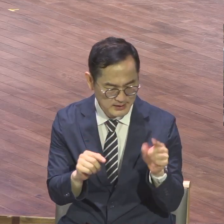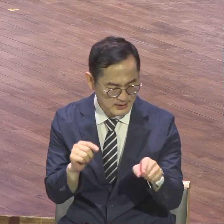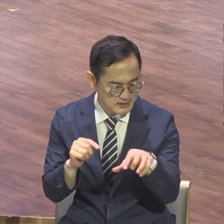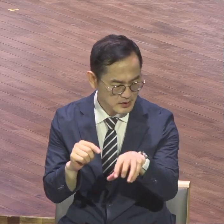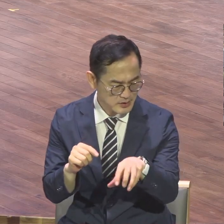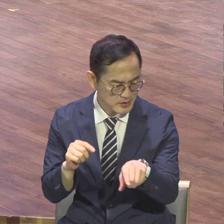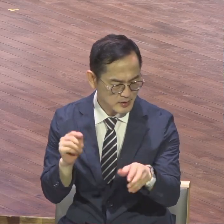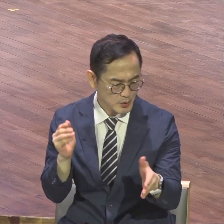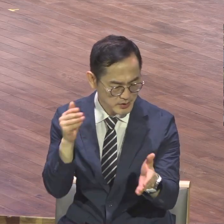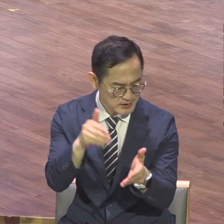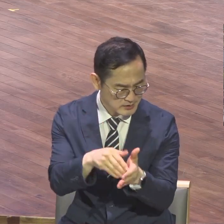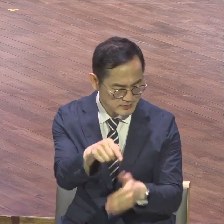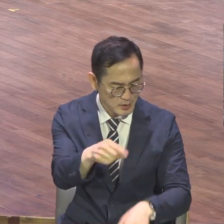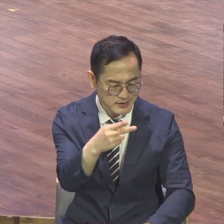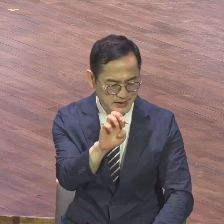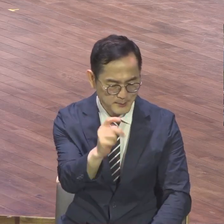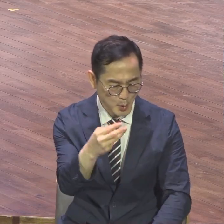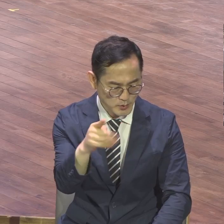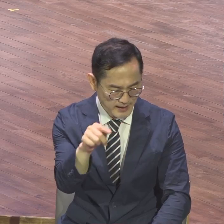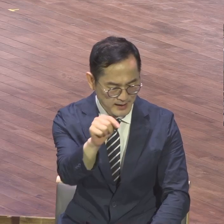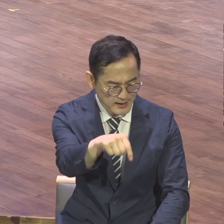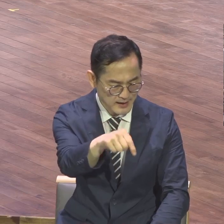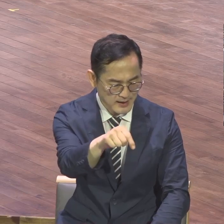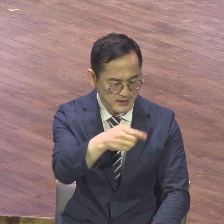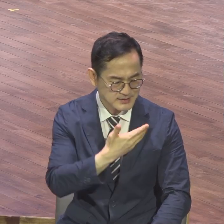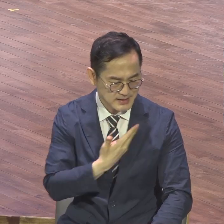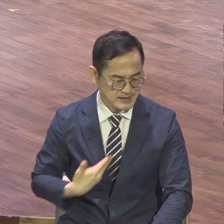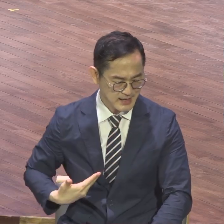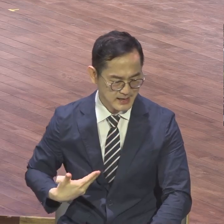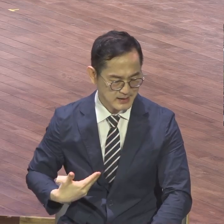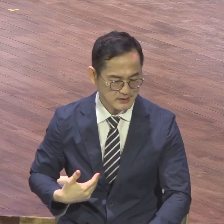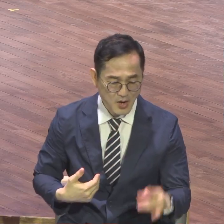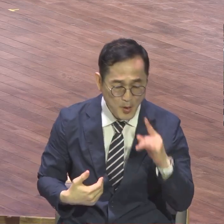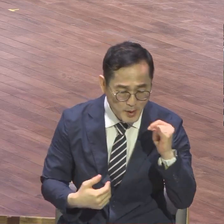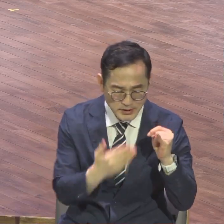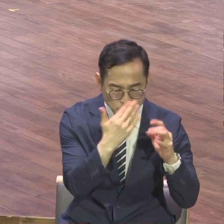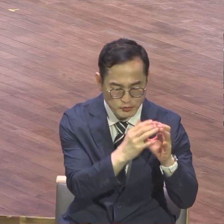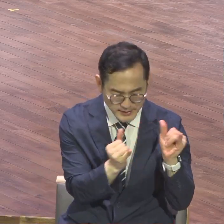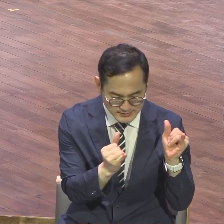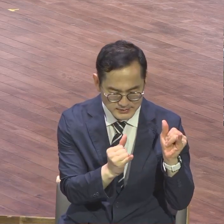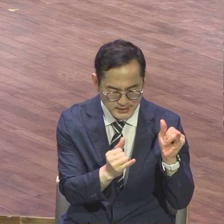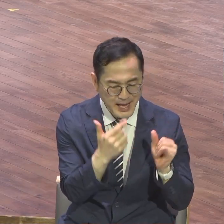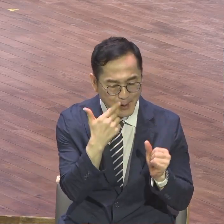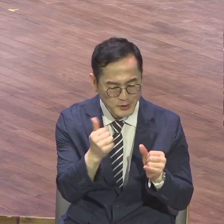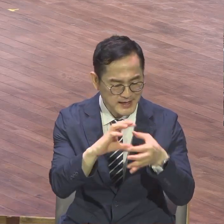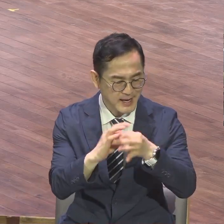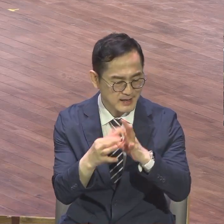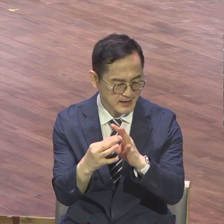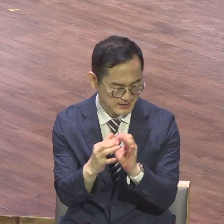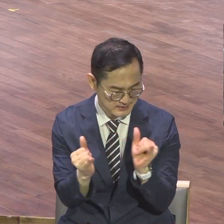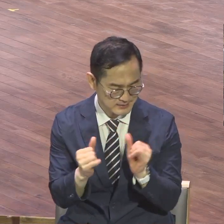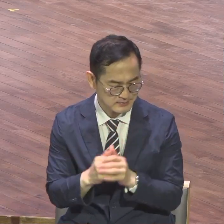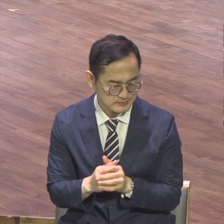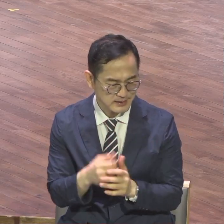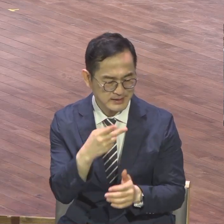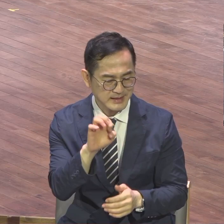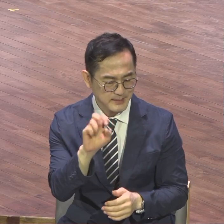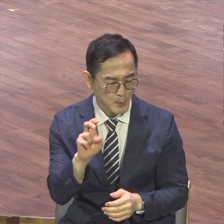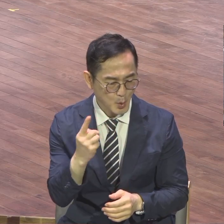거기 디모데라는 제자가 있으니 그 어머니는 믿는 유대 여자요 아버지는 헬라인이라.